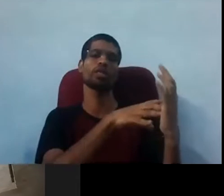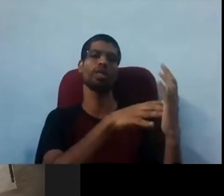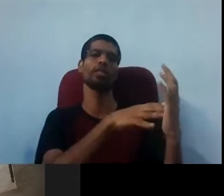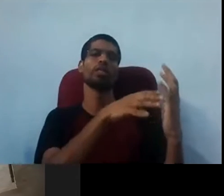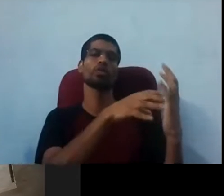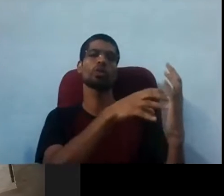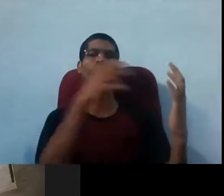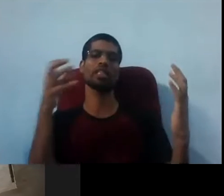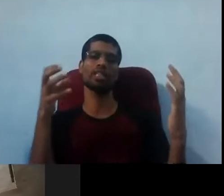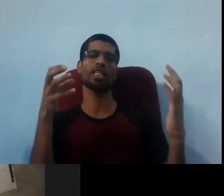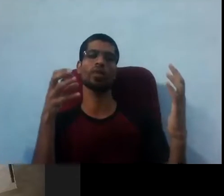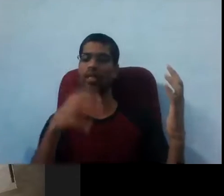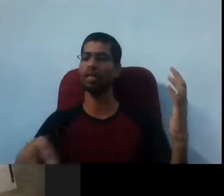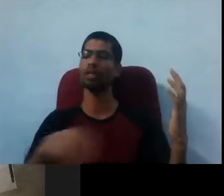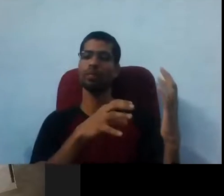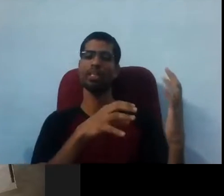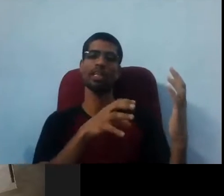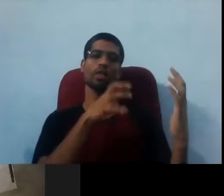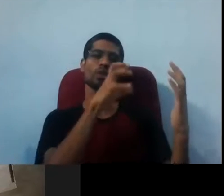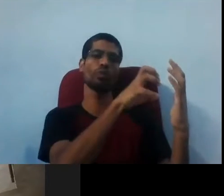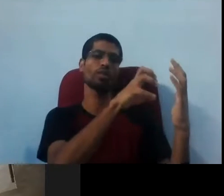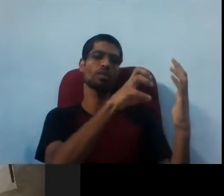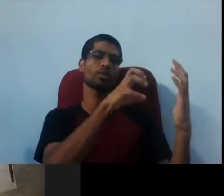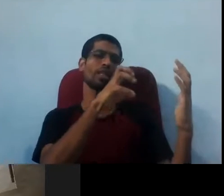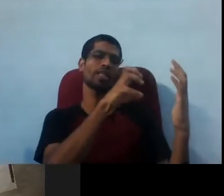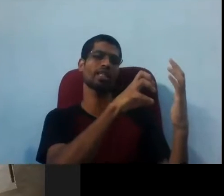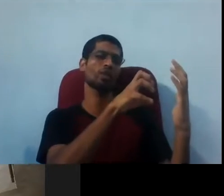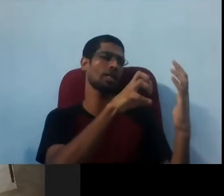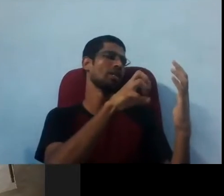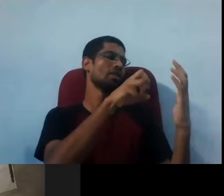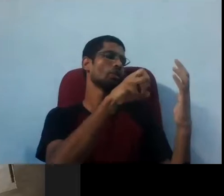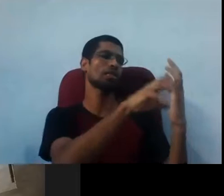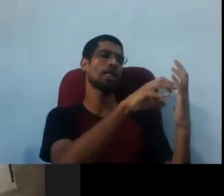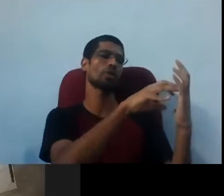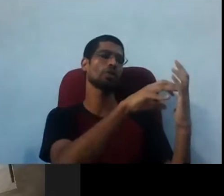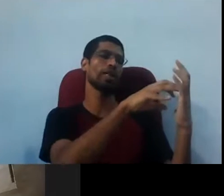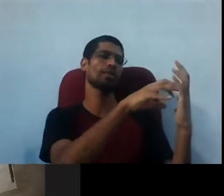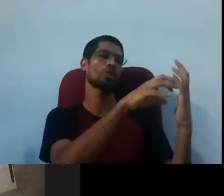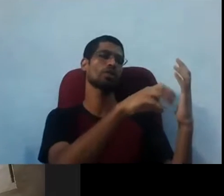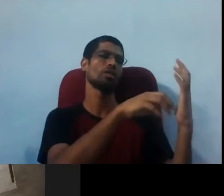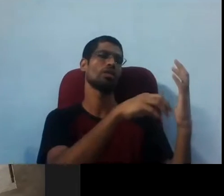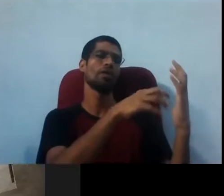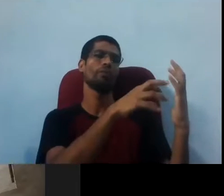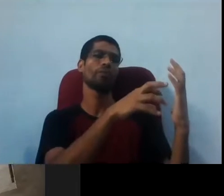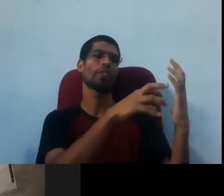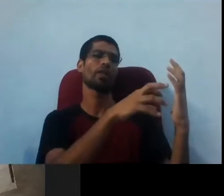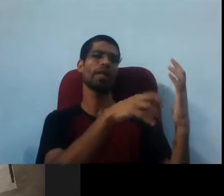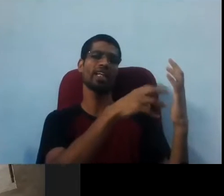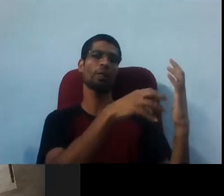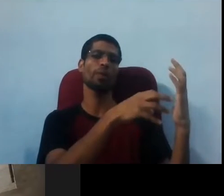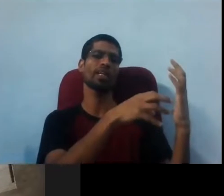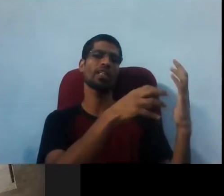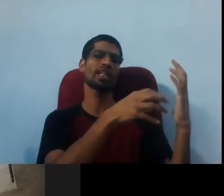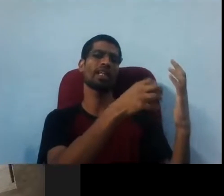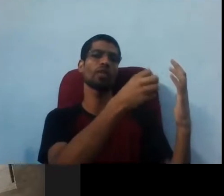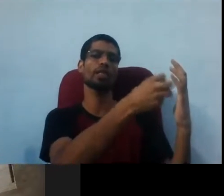धातु है उसमें जो चुंबक से खींचा हुआ रहेगा, तो मैं क्या करूंगा, चुंबक को ले जाने के द्वारा उस धातु जो है जो